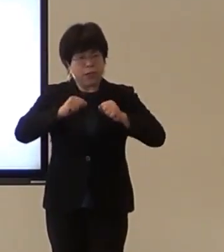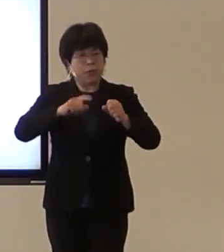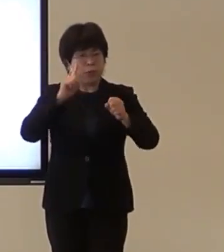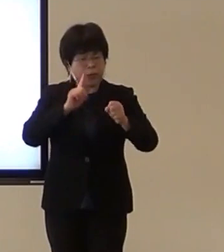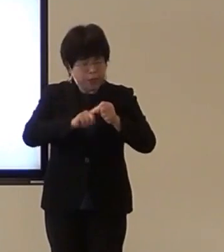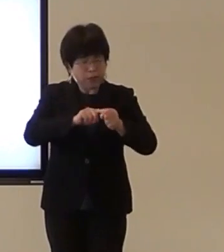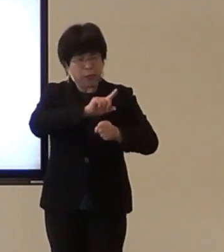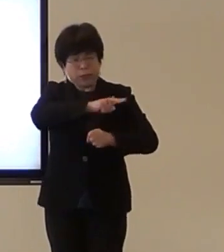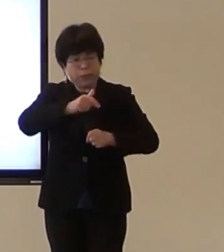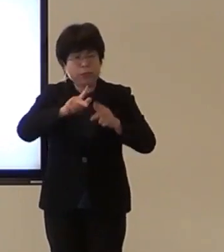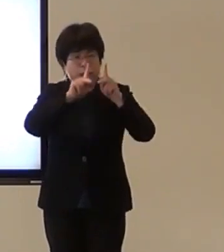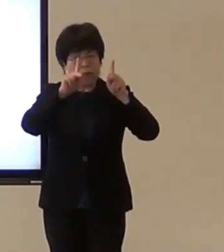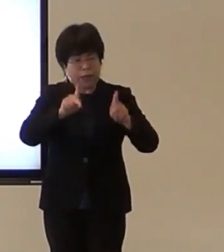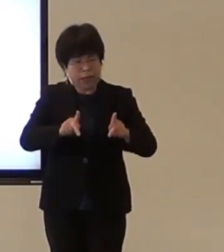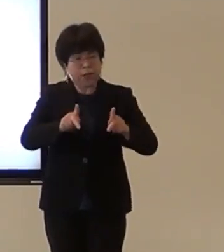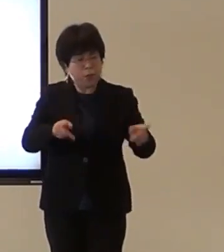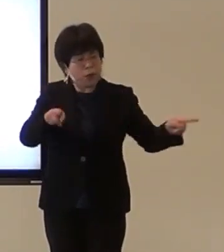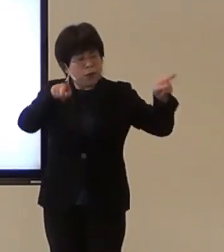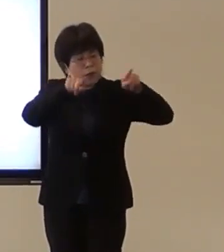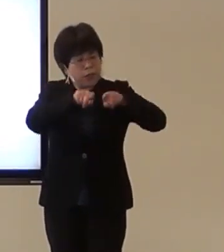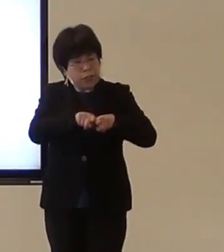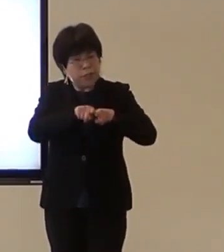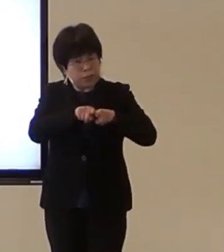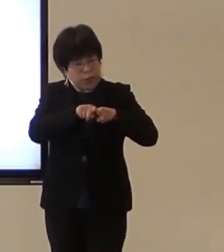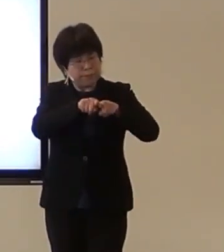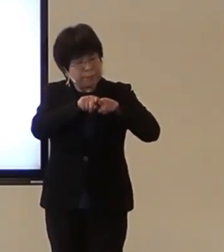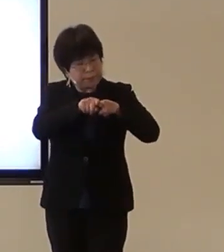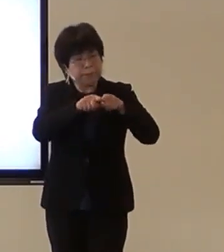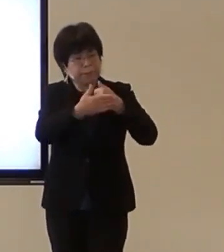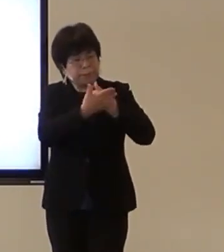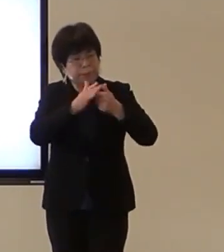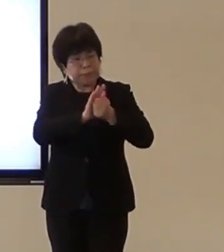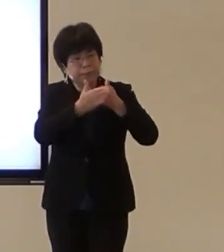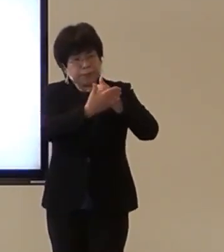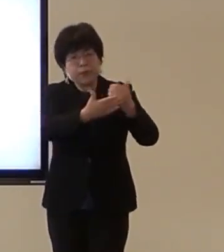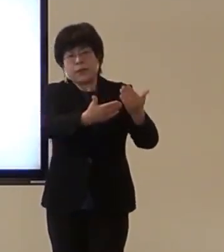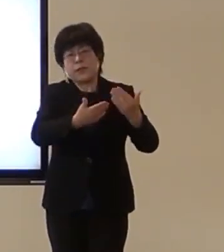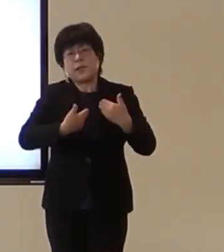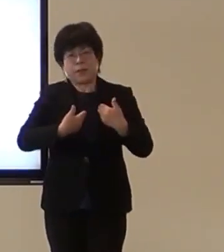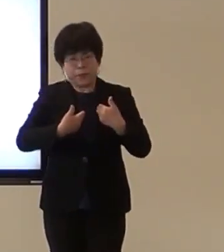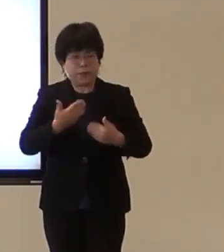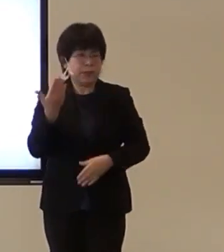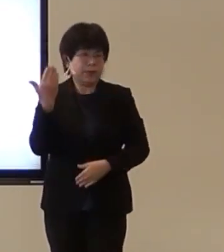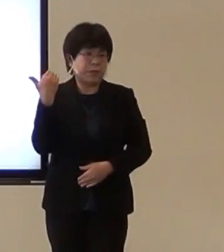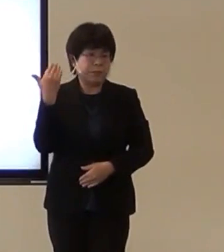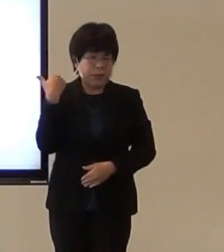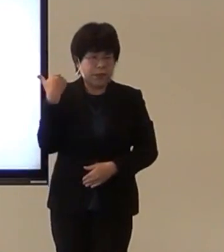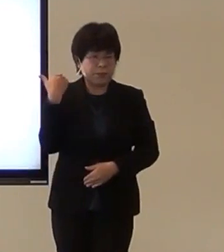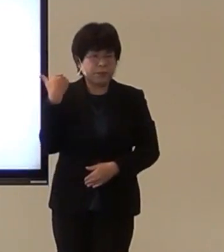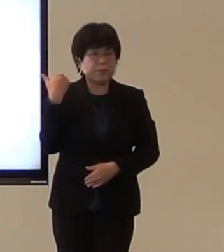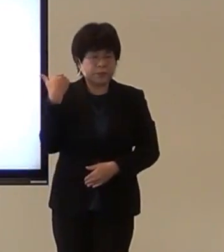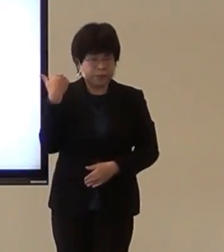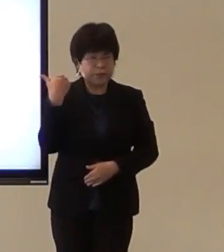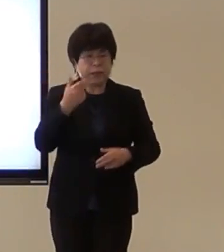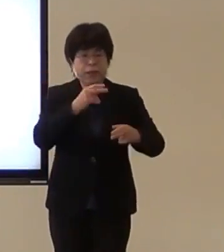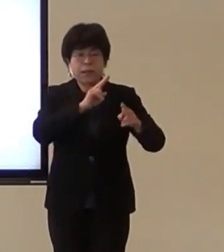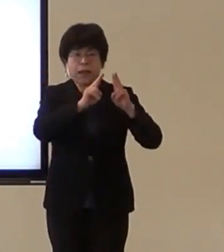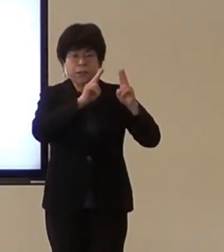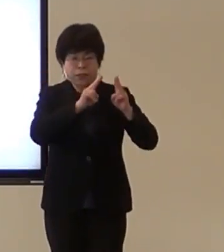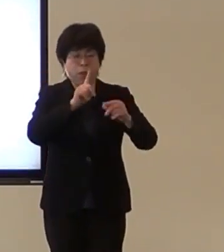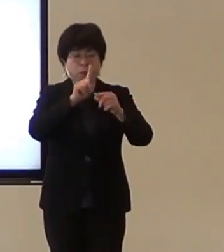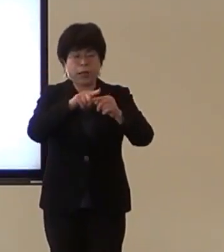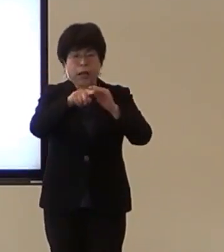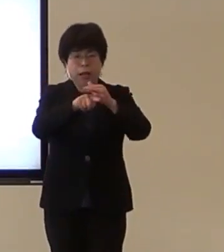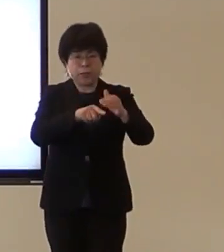の解決に共同して取り組んでいるところであります。こうした中で、先般中村 CEO